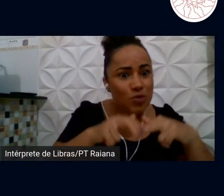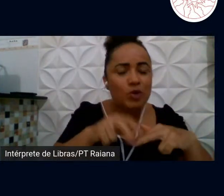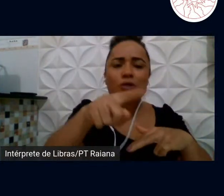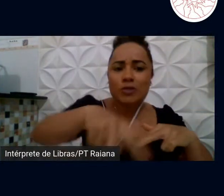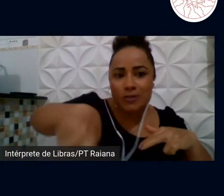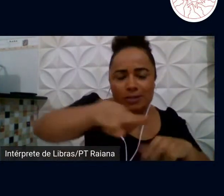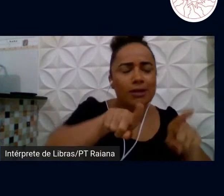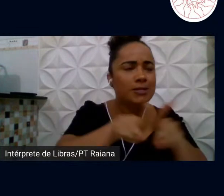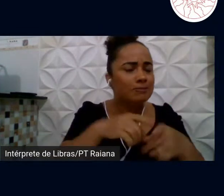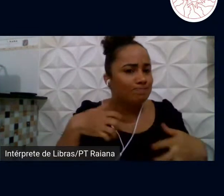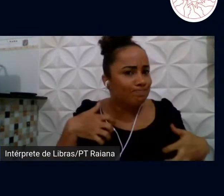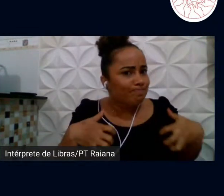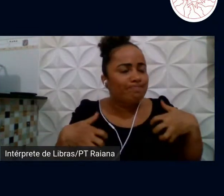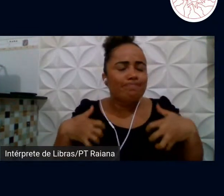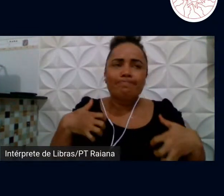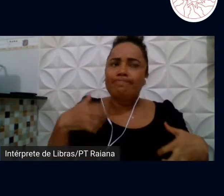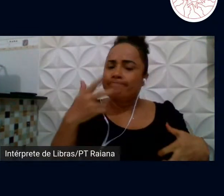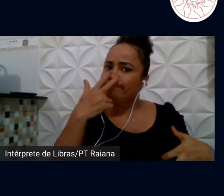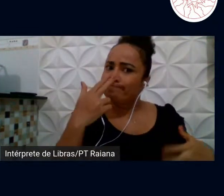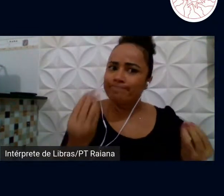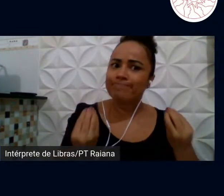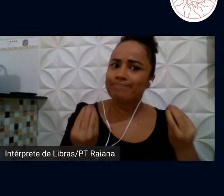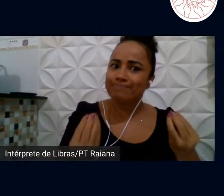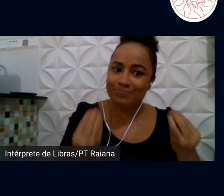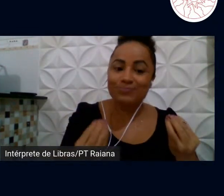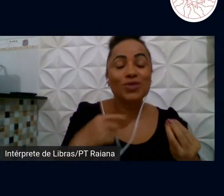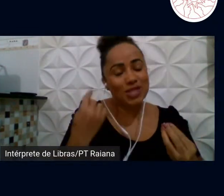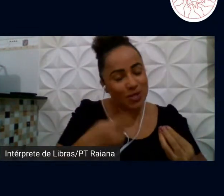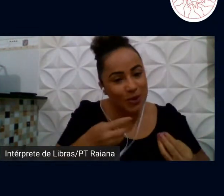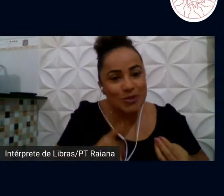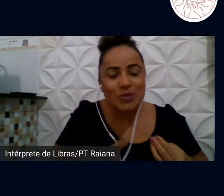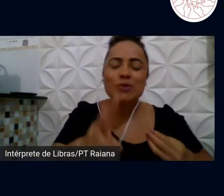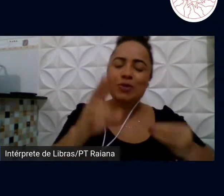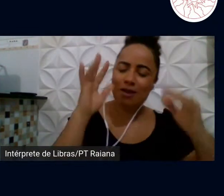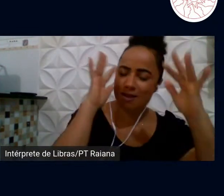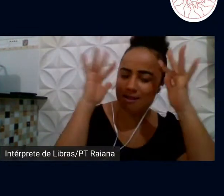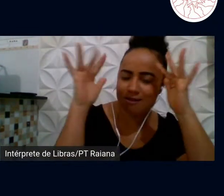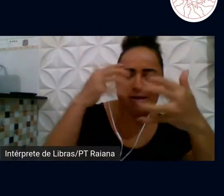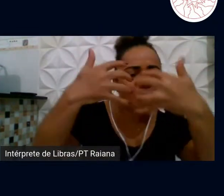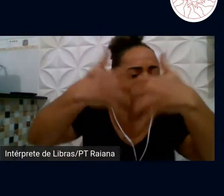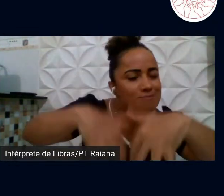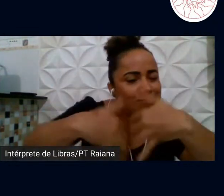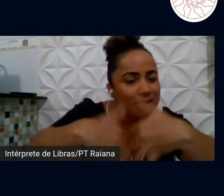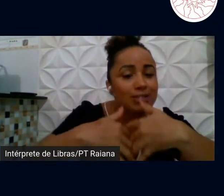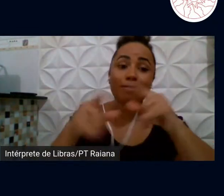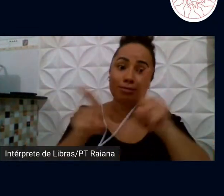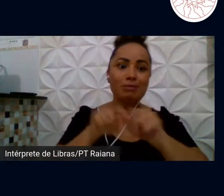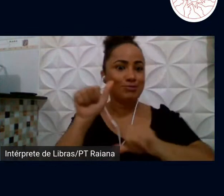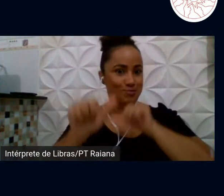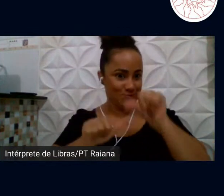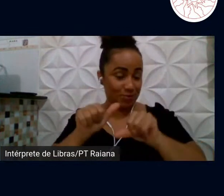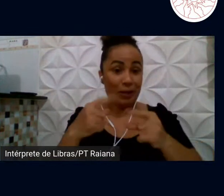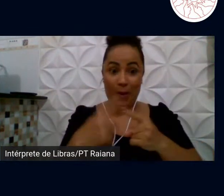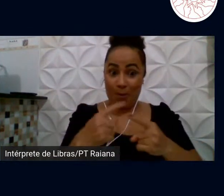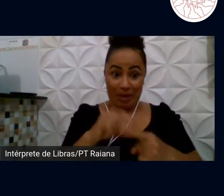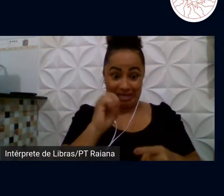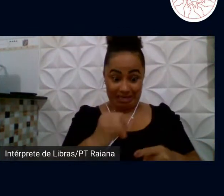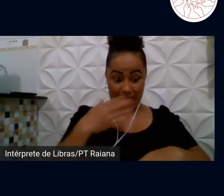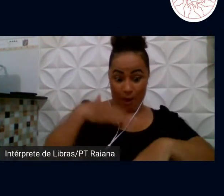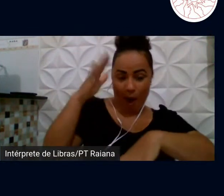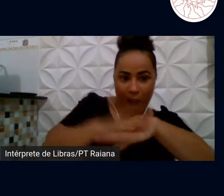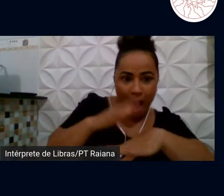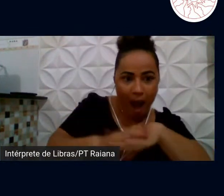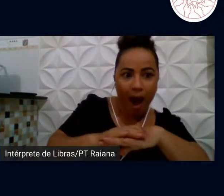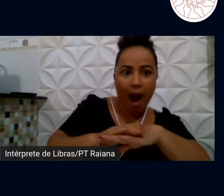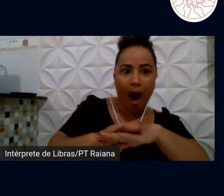inquietados e vamos eh seguindo eh e refletindo e pensando e fazendo mudanças, né? Porque sem ação